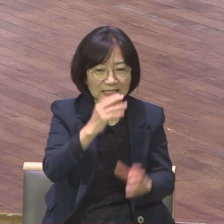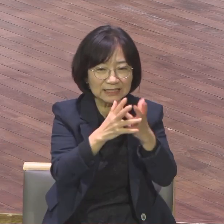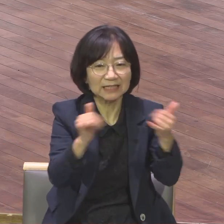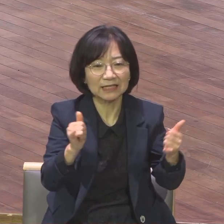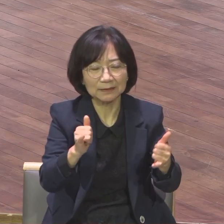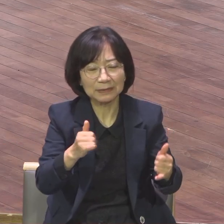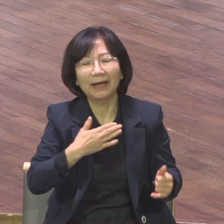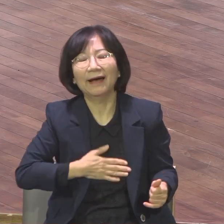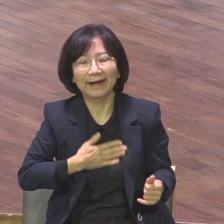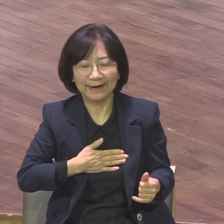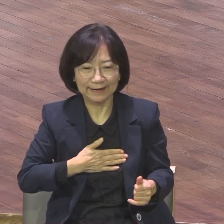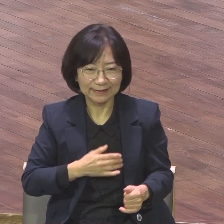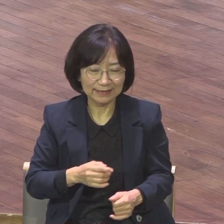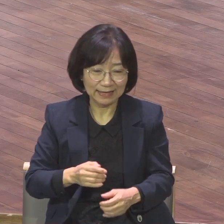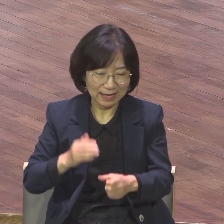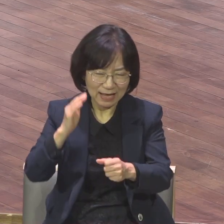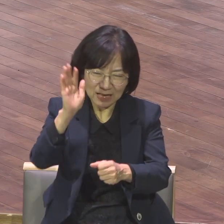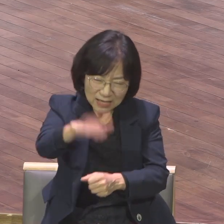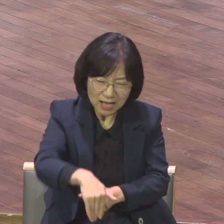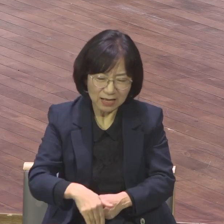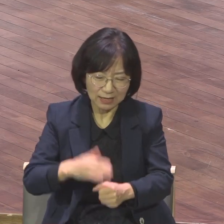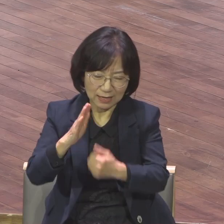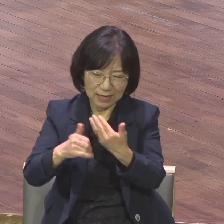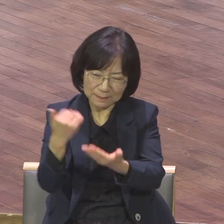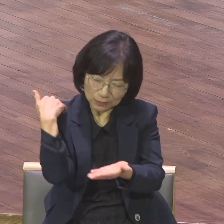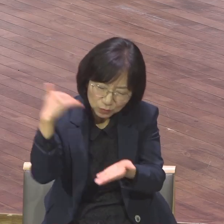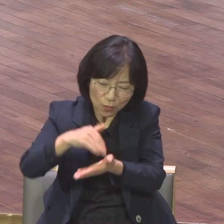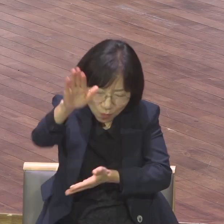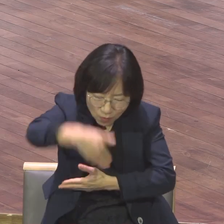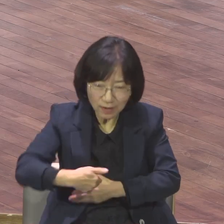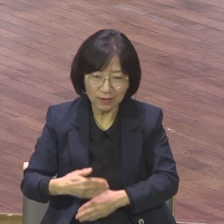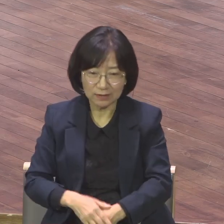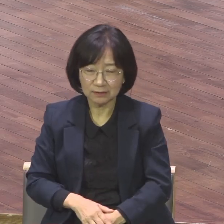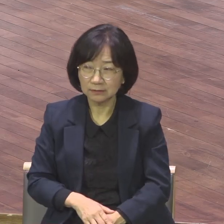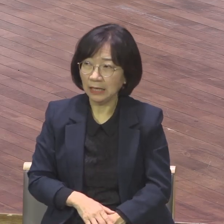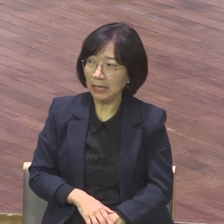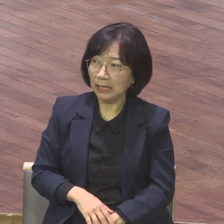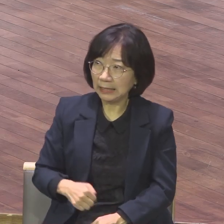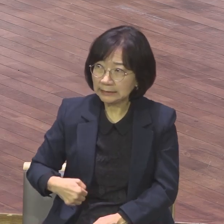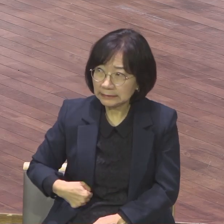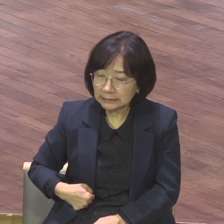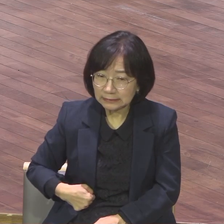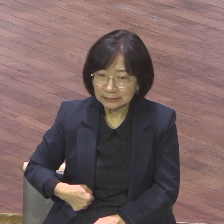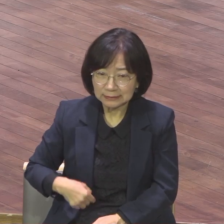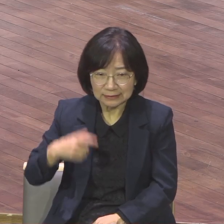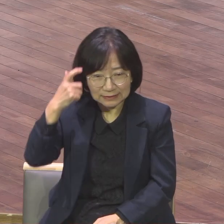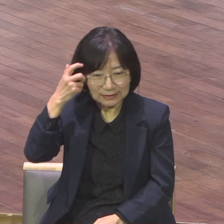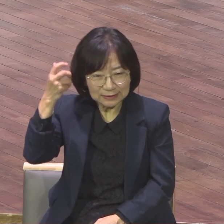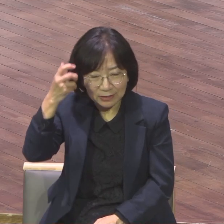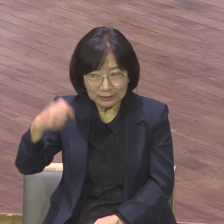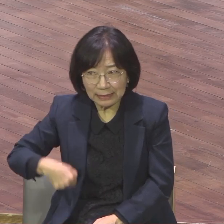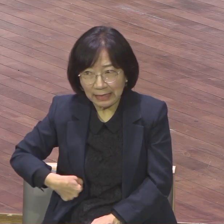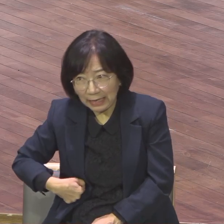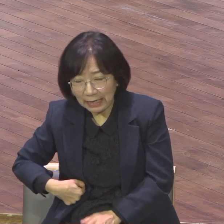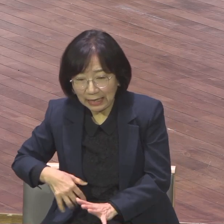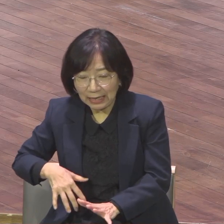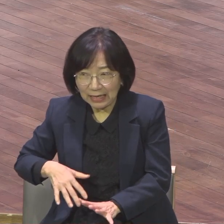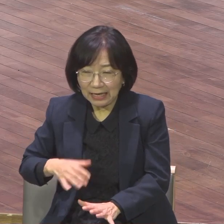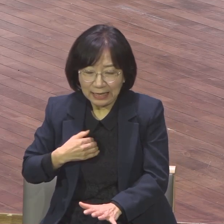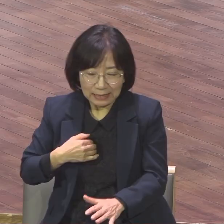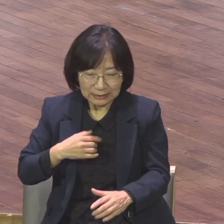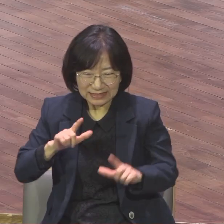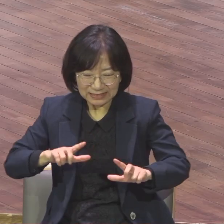겁니다. 하나님께 돌아오라. 하나님을 안 믿는 동족에게 이 말 합니까? 하나님 아니까